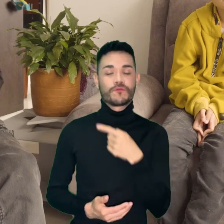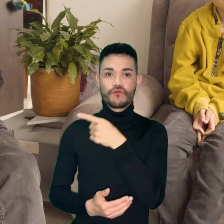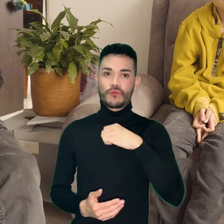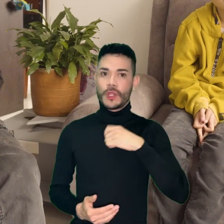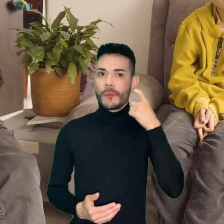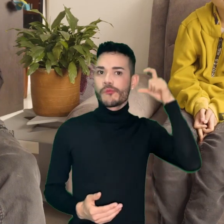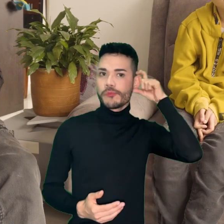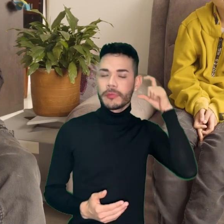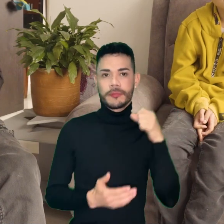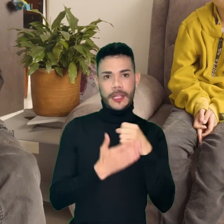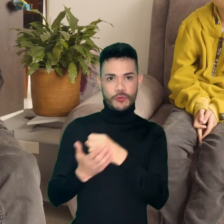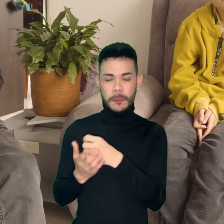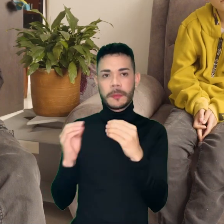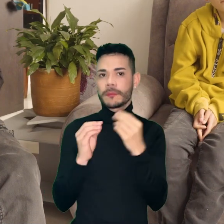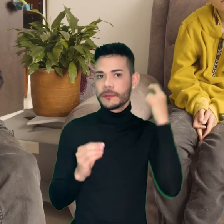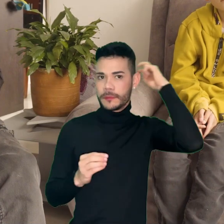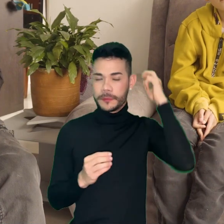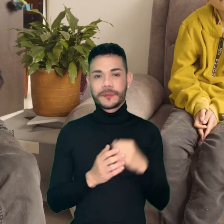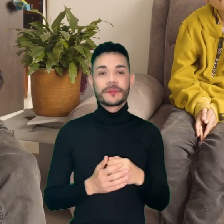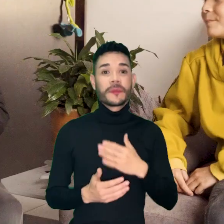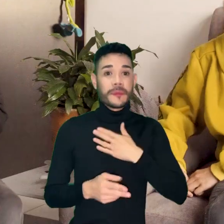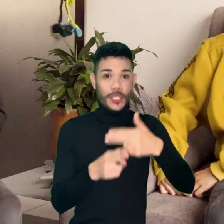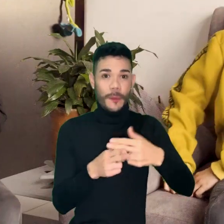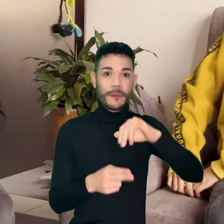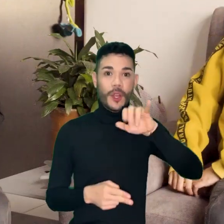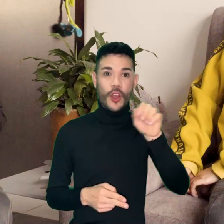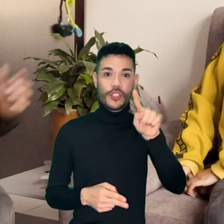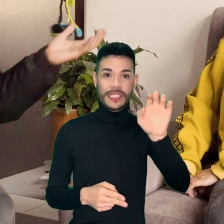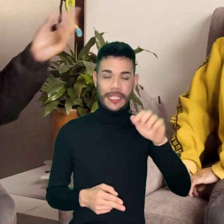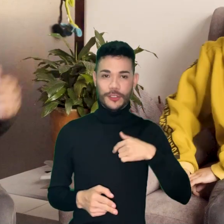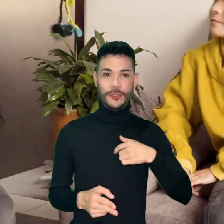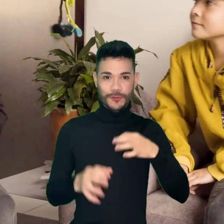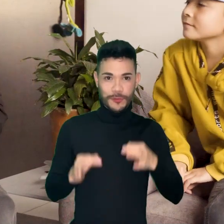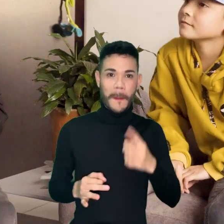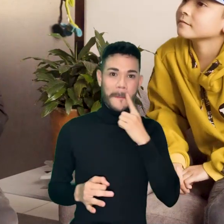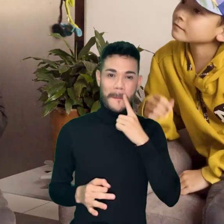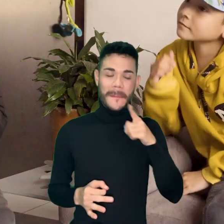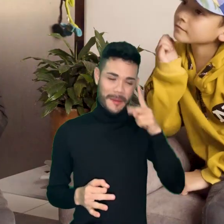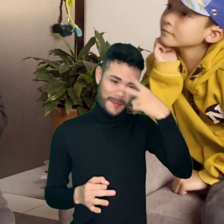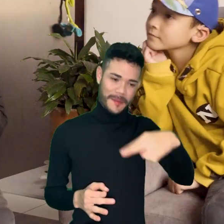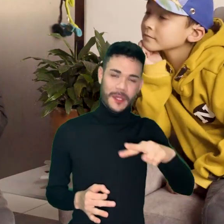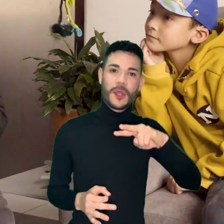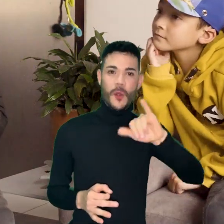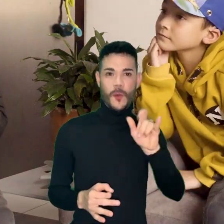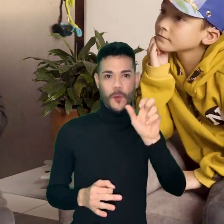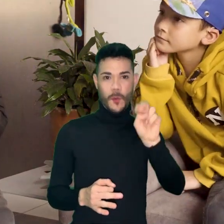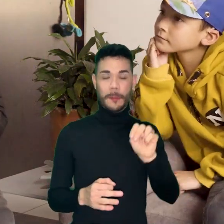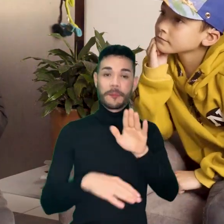con ayuda auditiva, implante coclear. Mi nombre es José Fajardo, pues yo soy el papá de Juanjo. La experiencia en la biblioteca